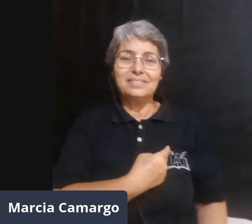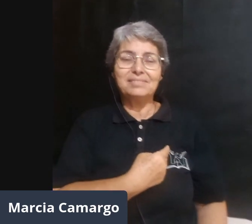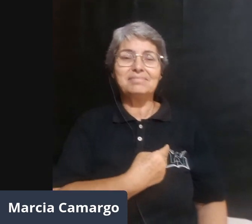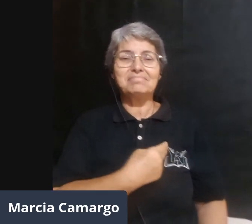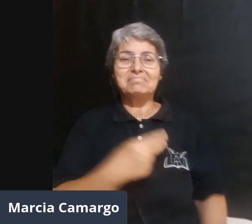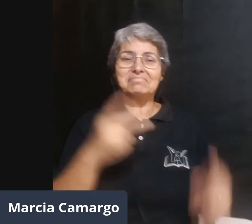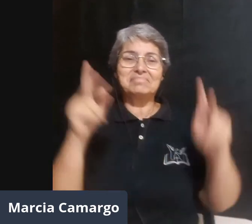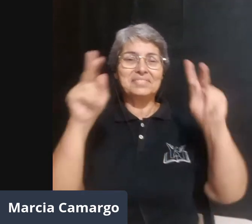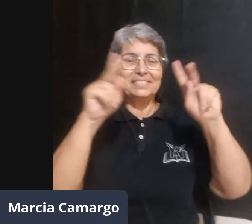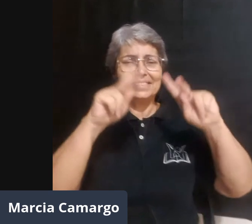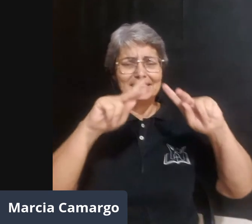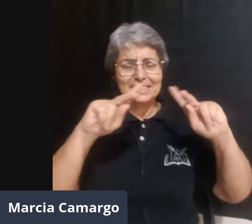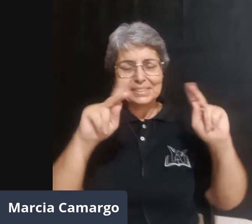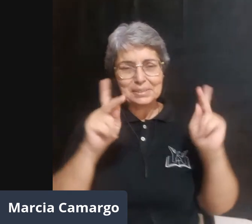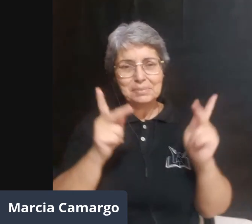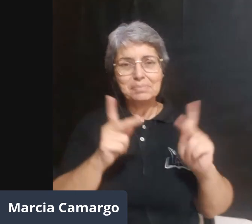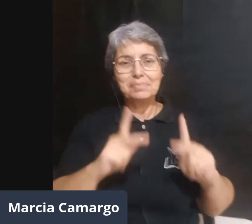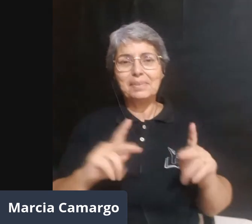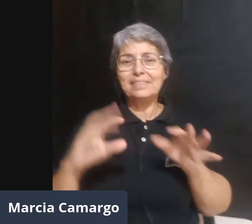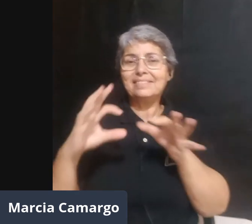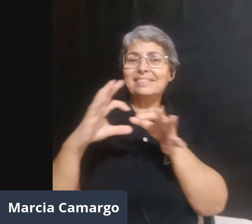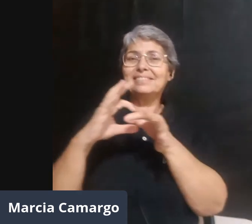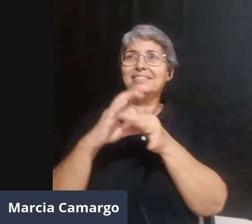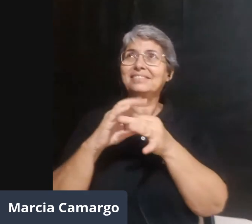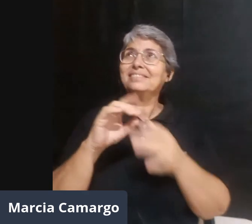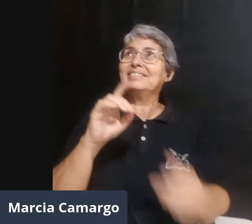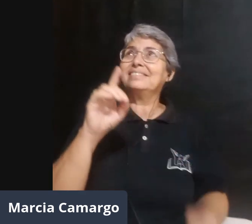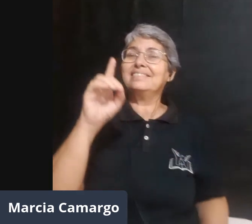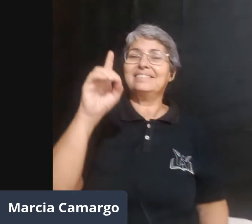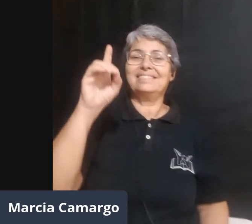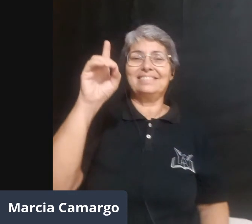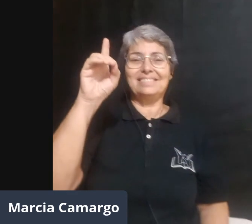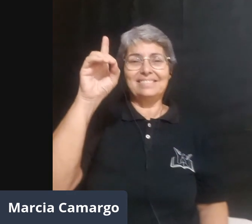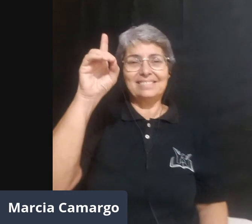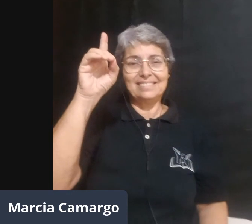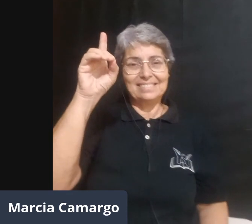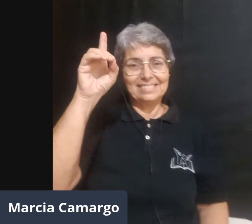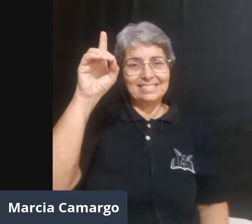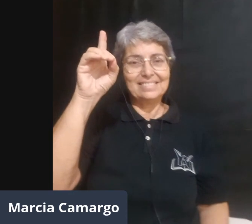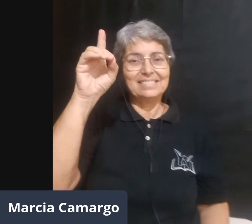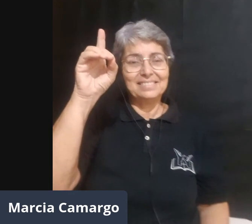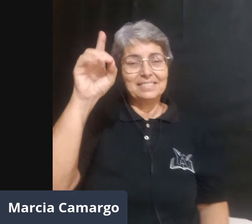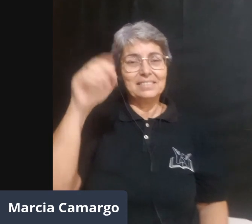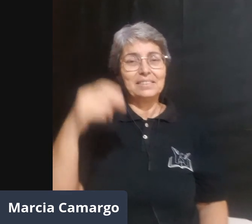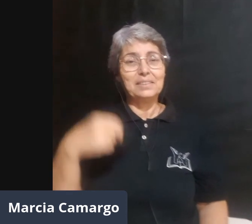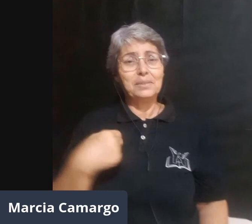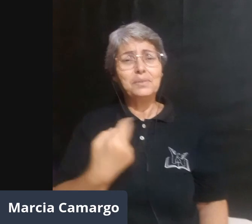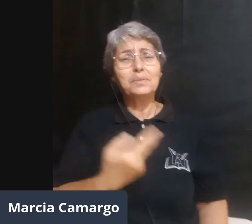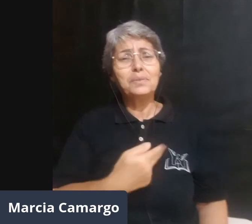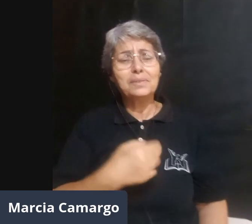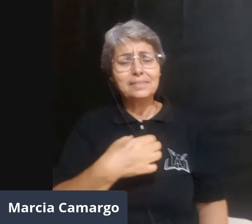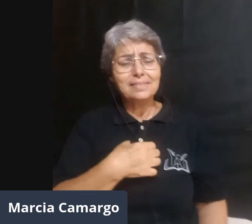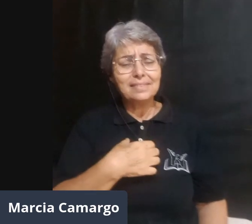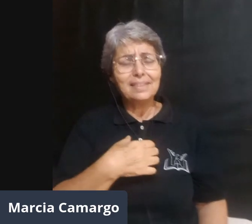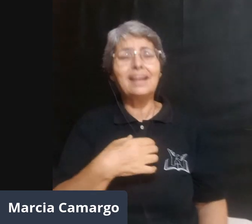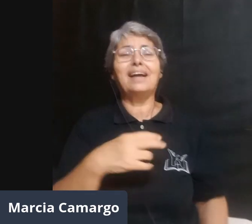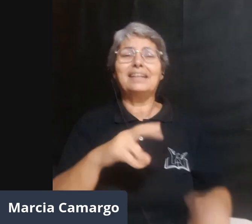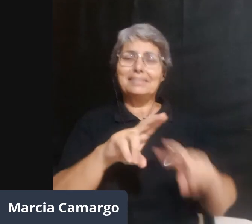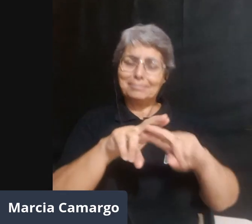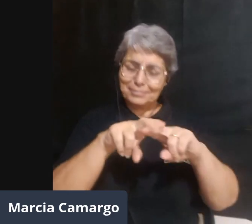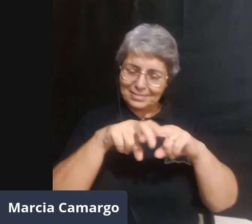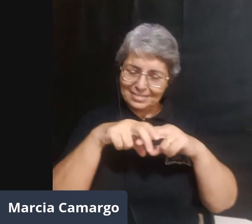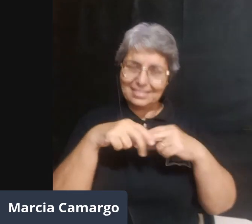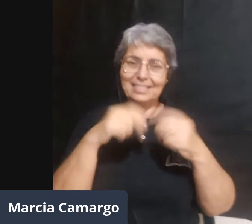com Deus por meio de nosso Senhor, por